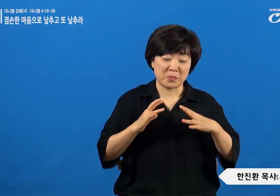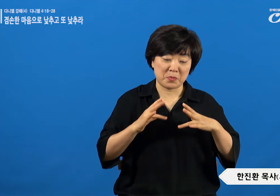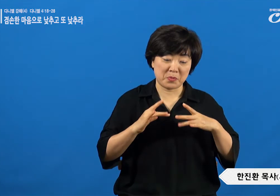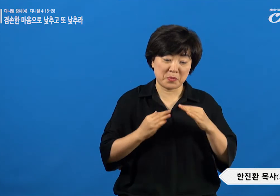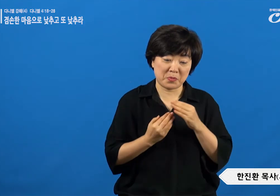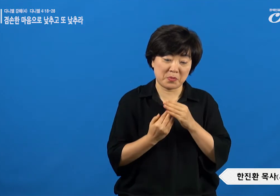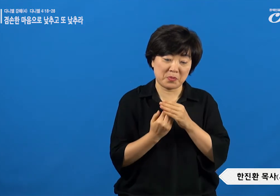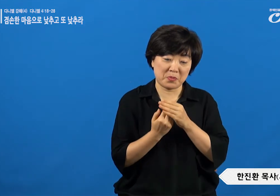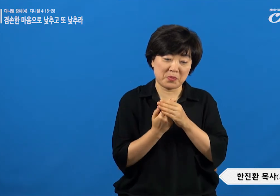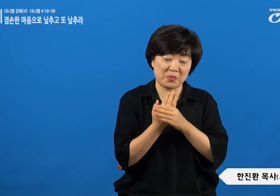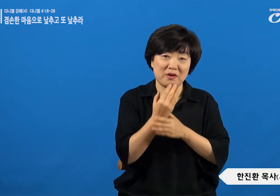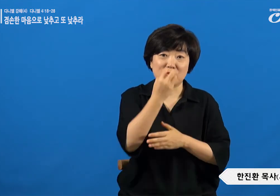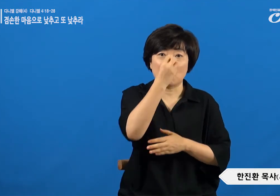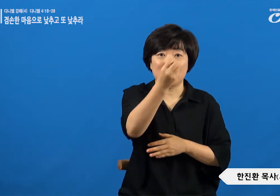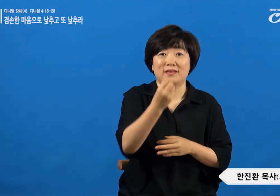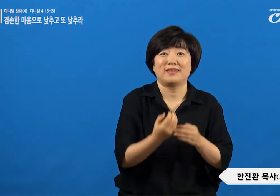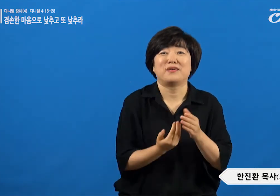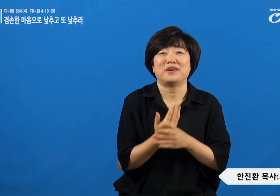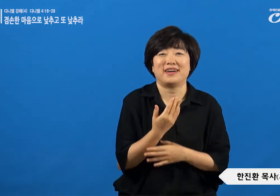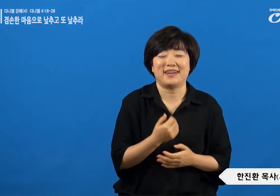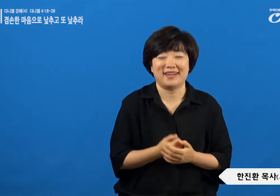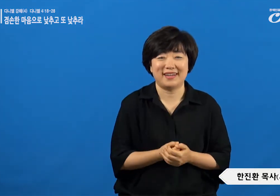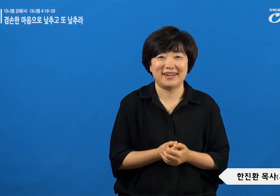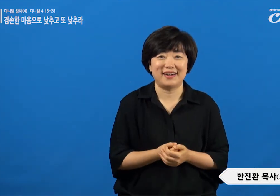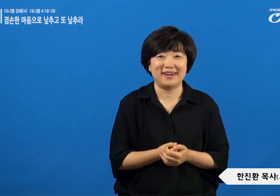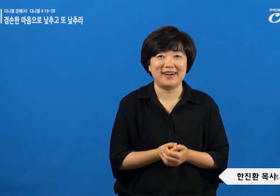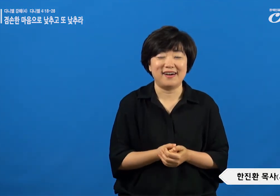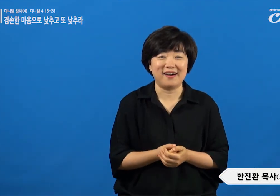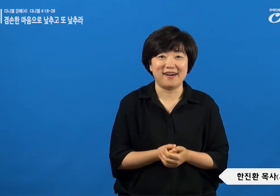교만이 꿈틀거리고 일어나는 것이지요.